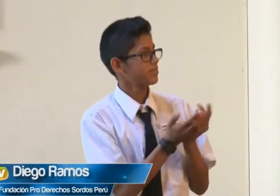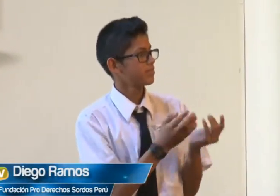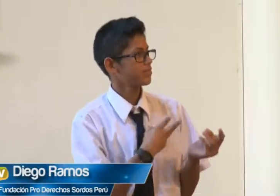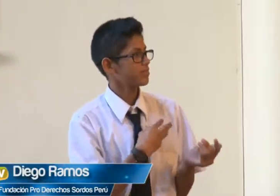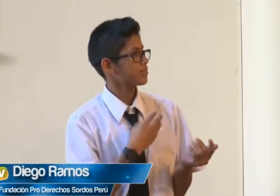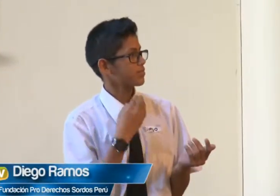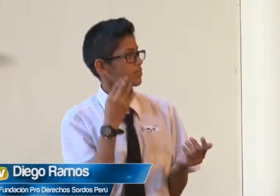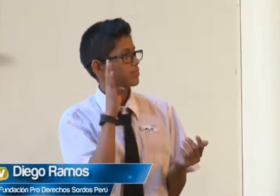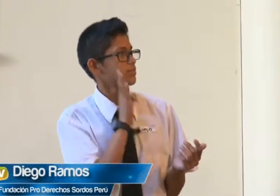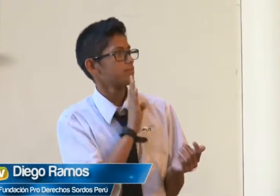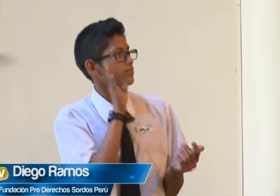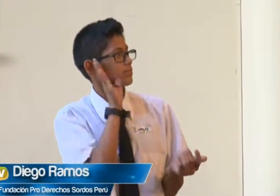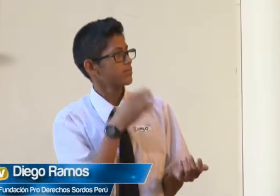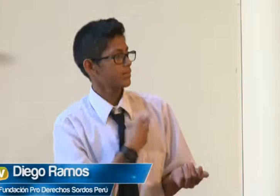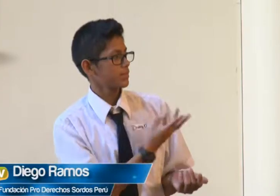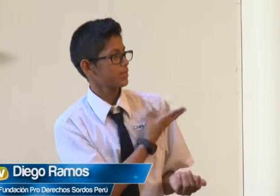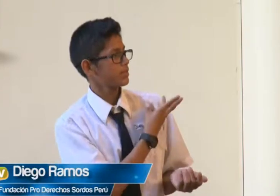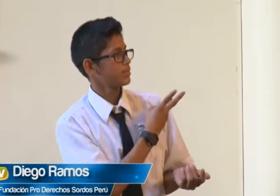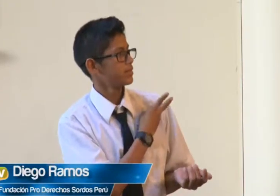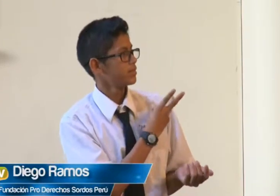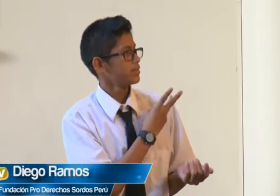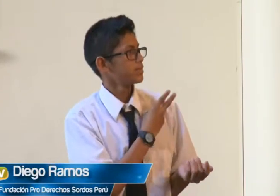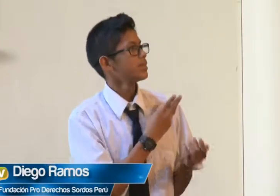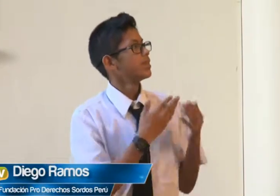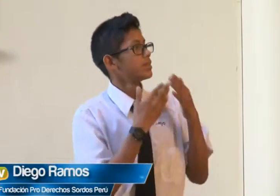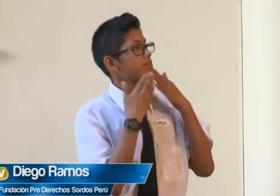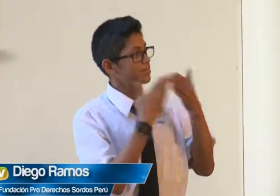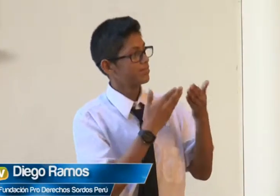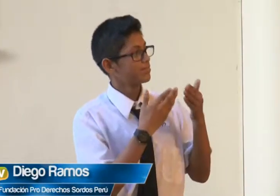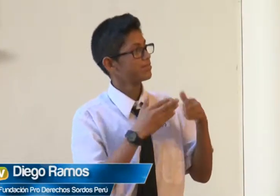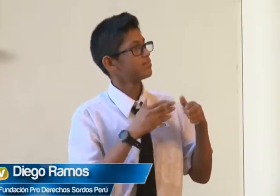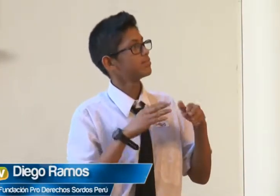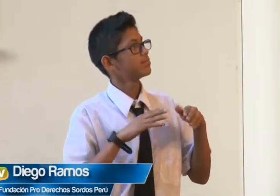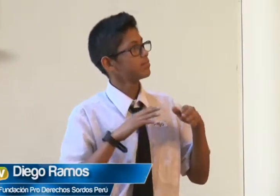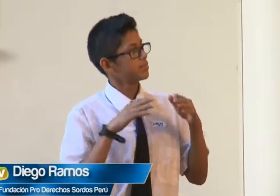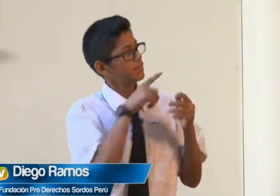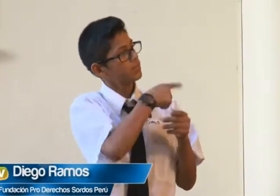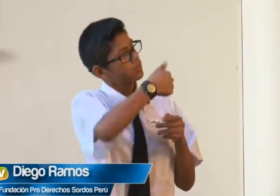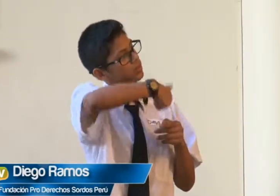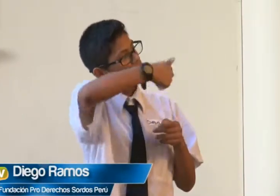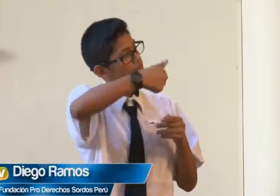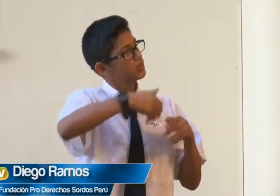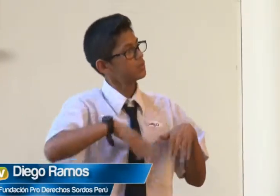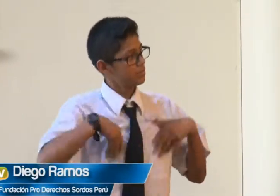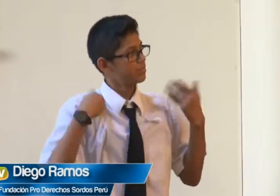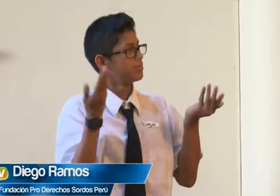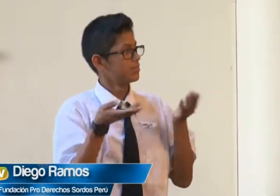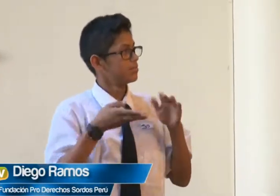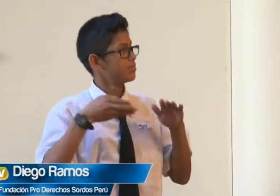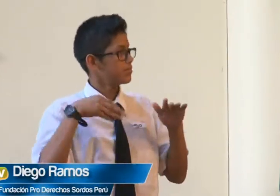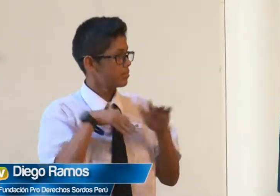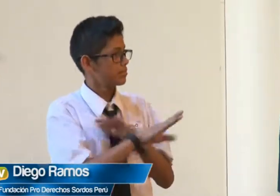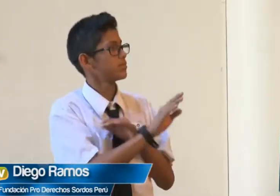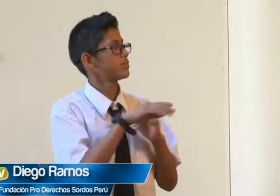y también al colegio beethoven en el cual yo estoy en sexto grado primero quería agradecer por esta oportunidad de